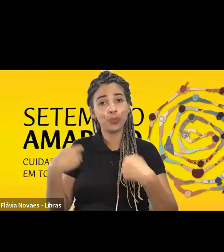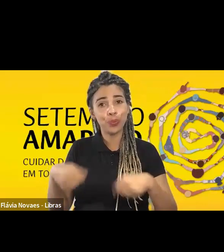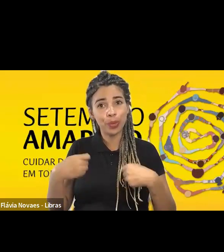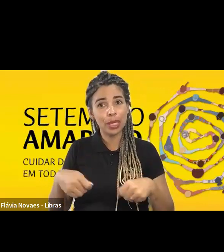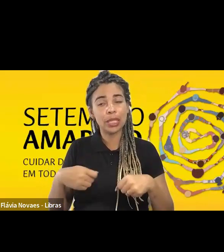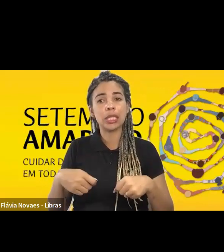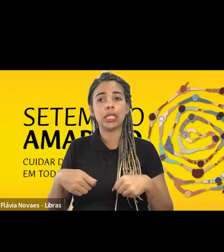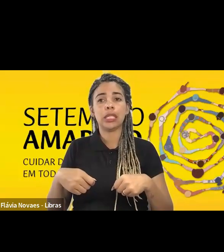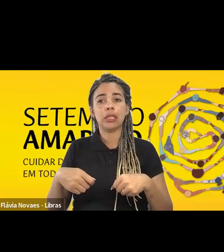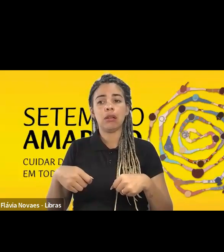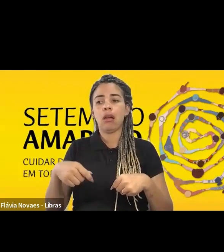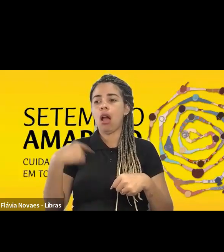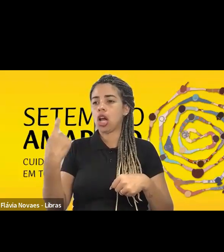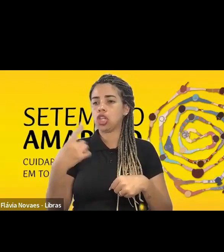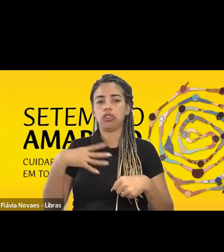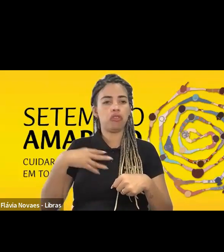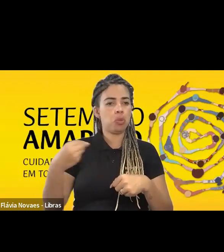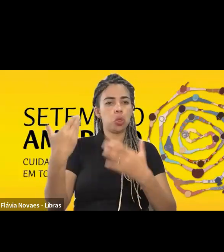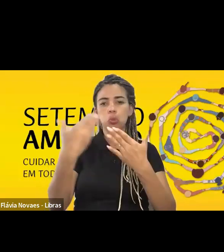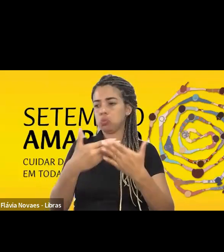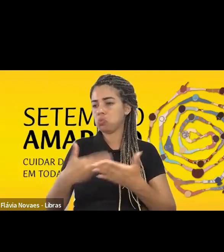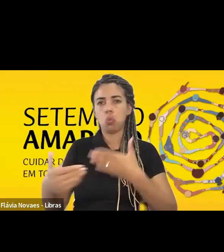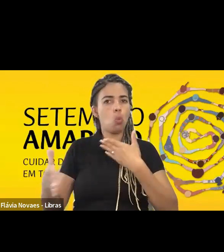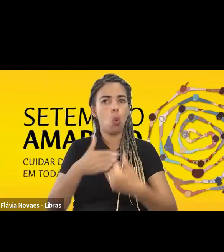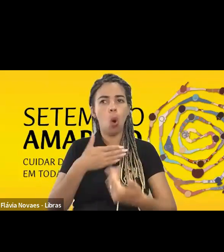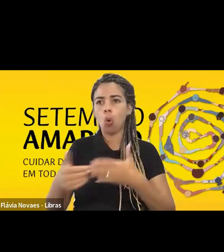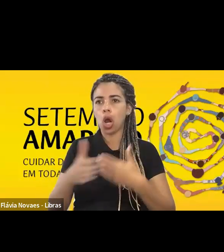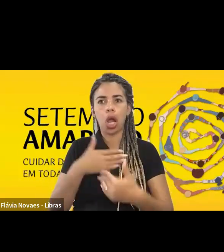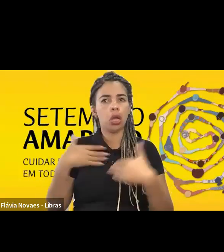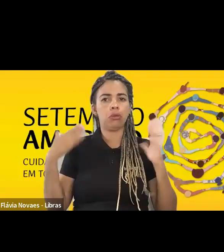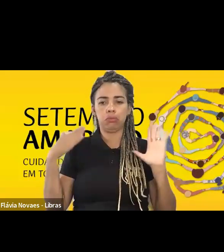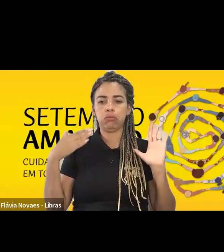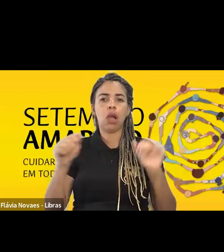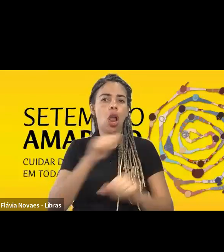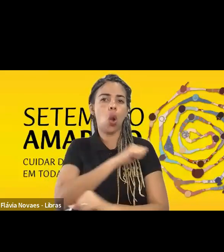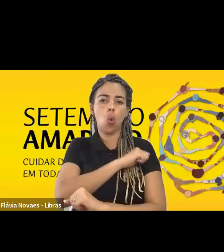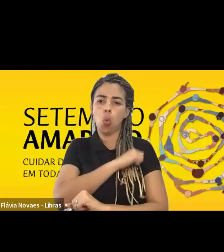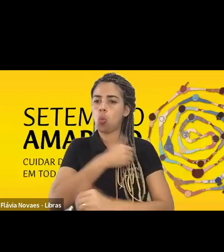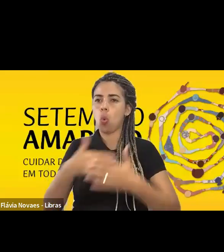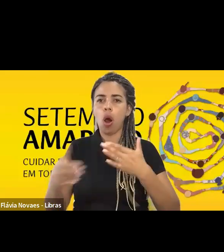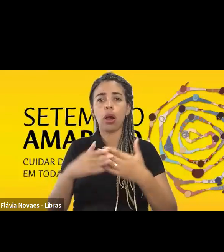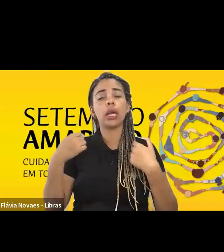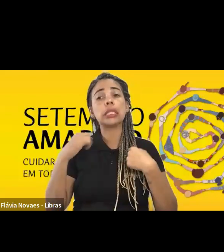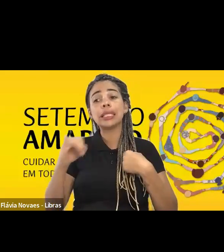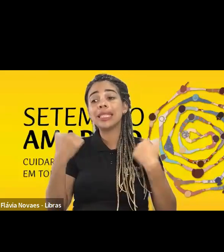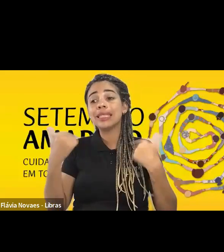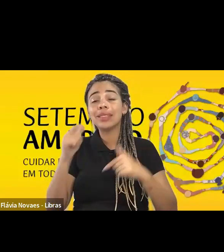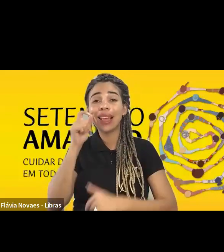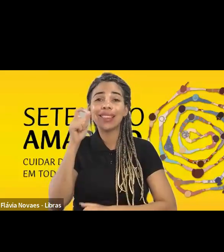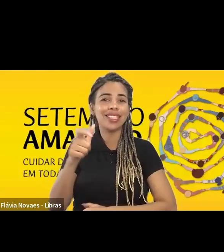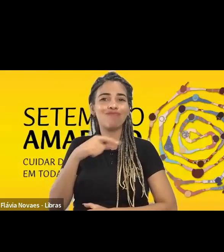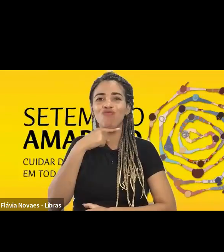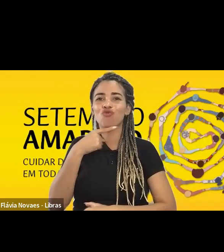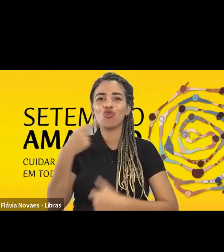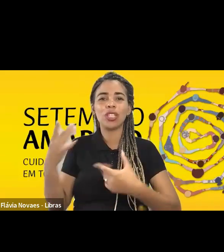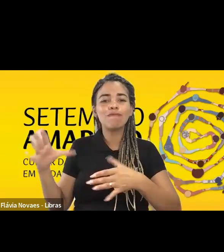familiares, estudantes e assim por diante. Sem o que nós não conseguiremos estabelecer essa relação. E isso, né,